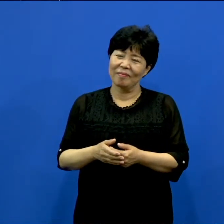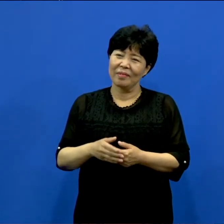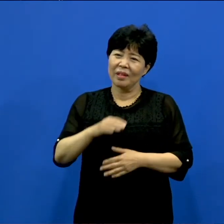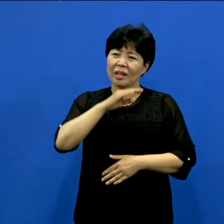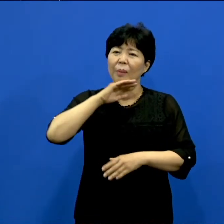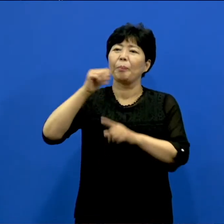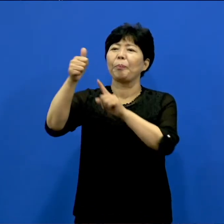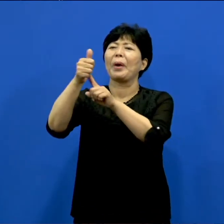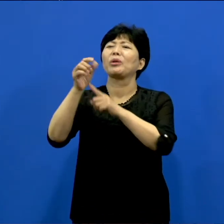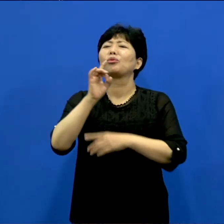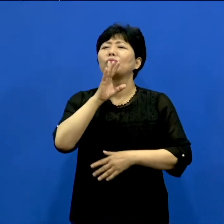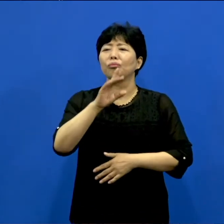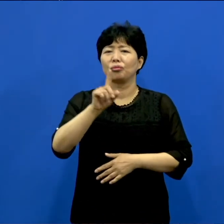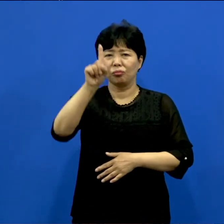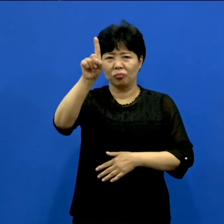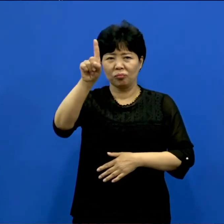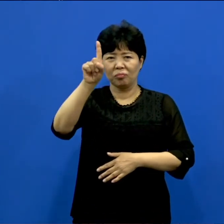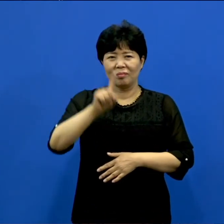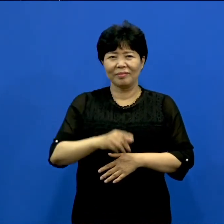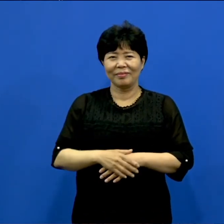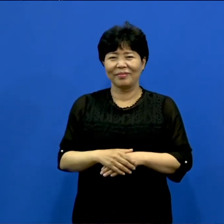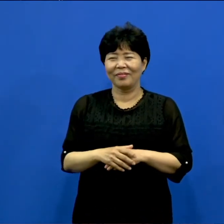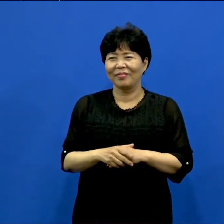사람밖에 없습니다.